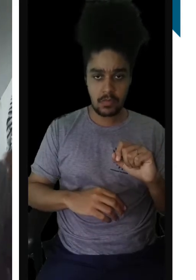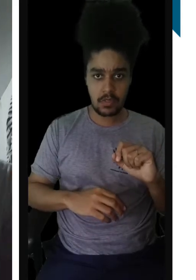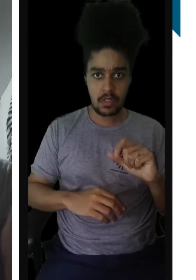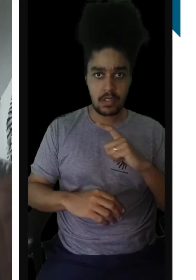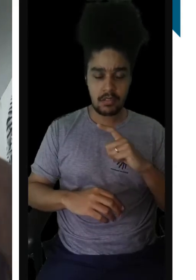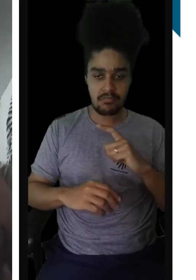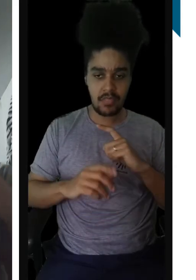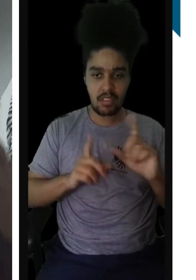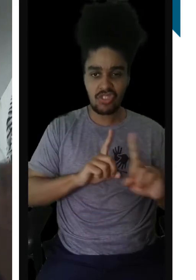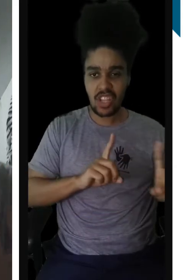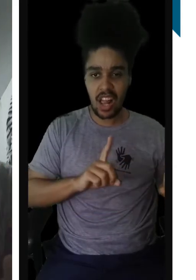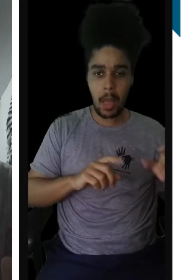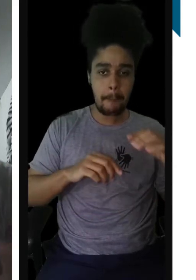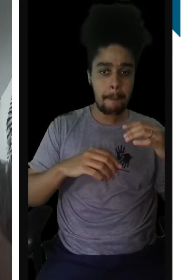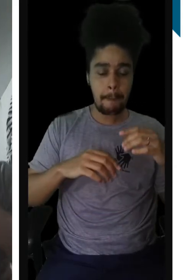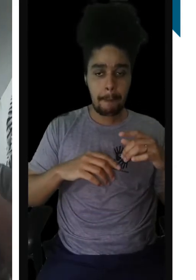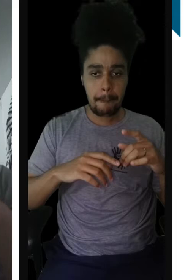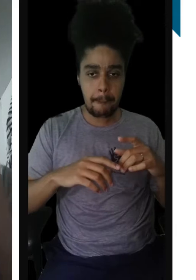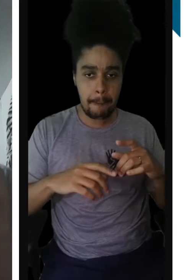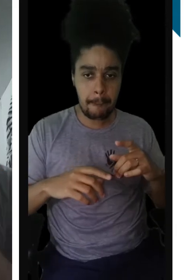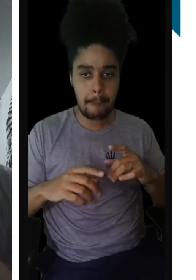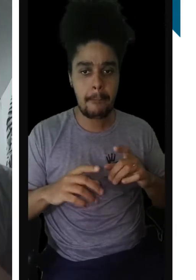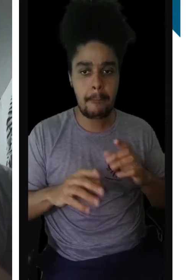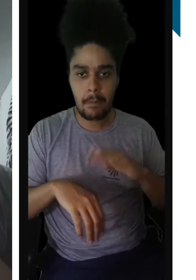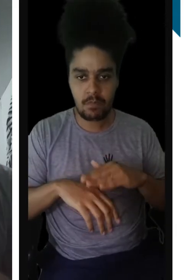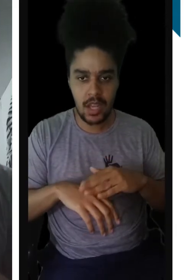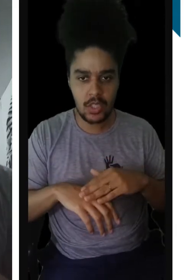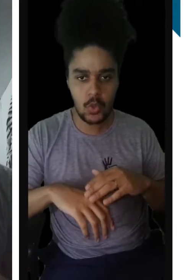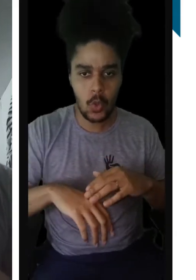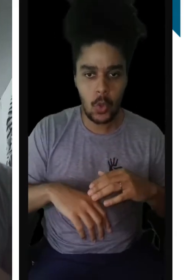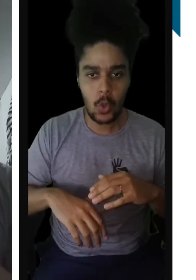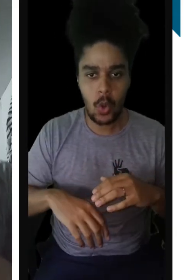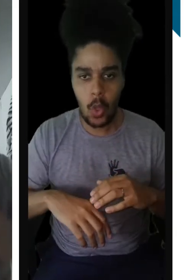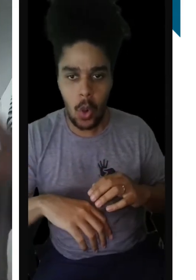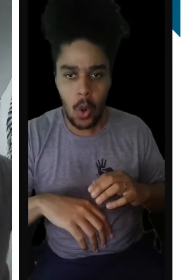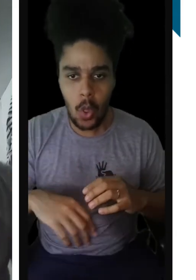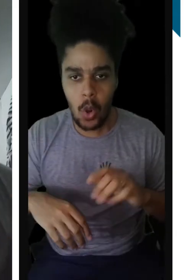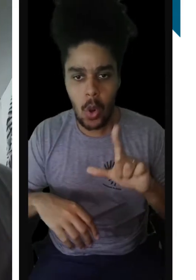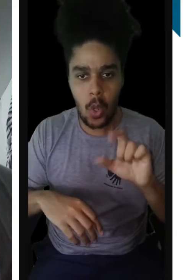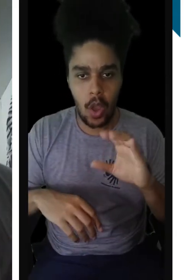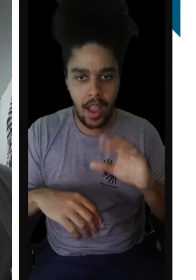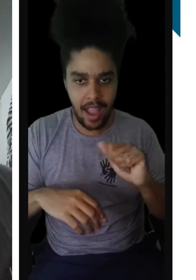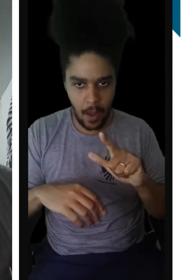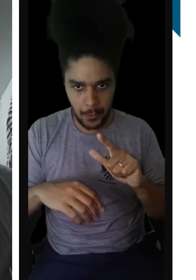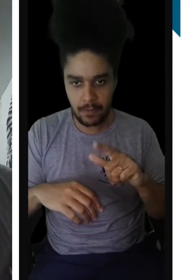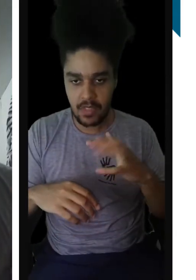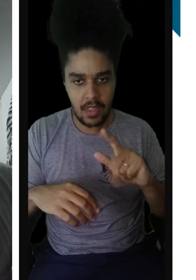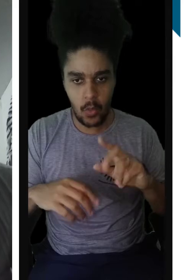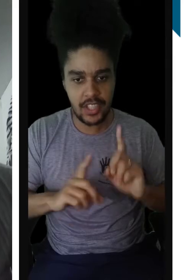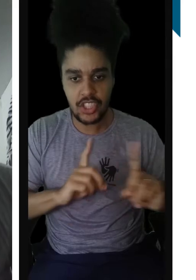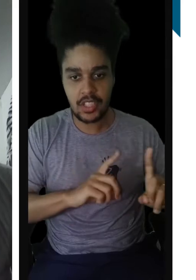têm uma escala mais local, uma escala mais municipal, né? Não é aquela escala